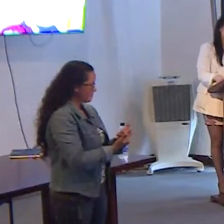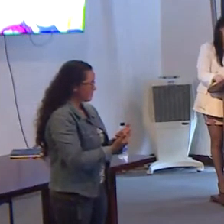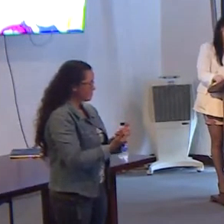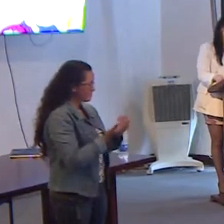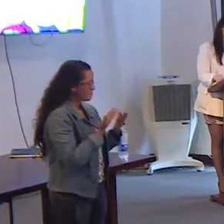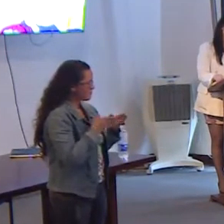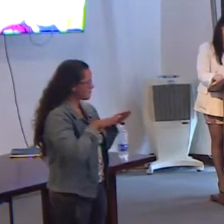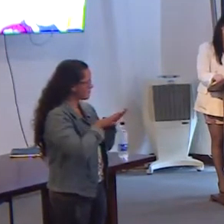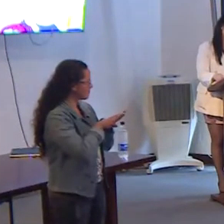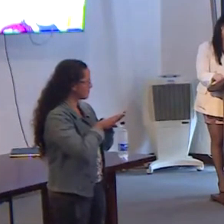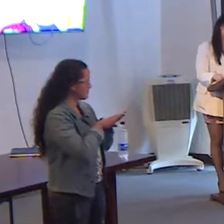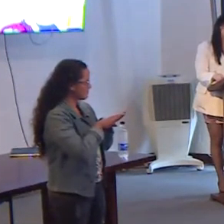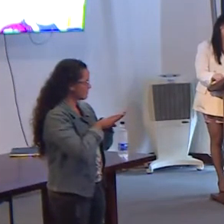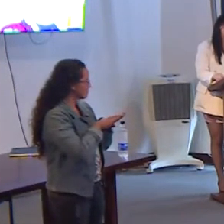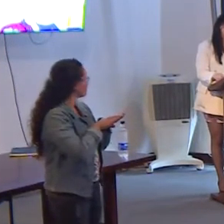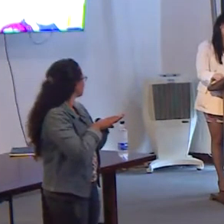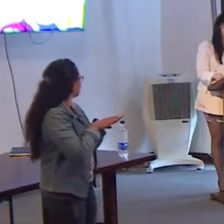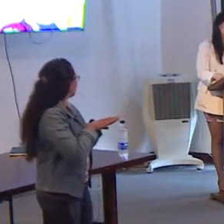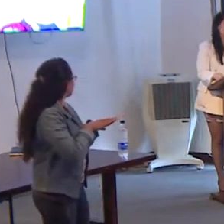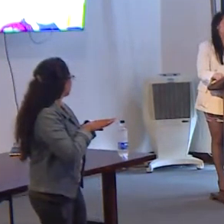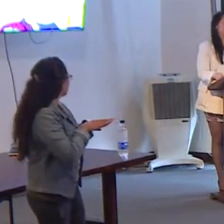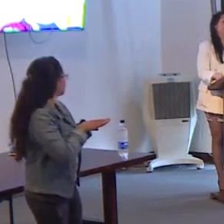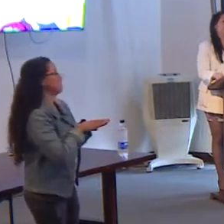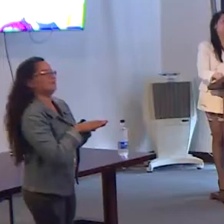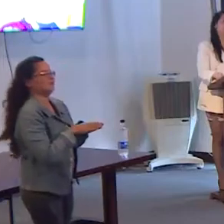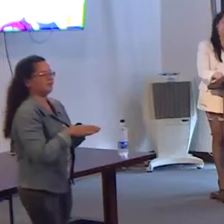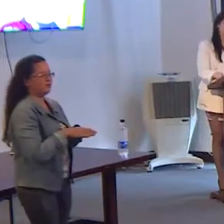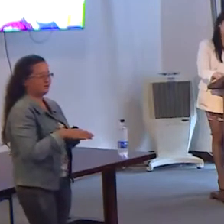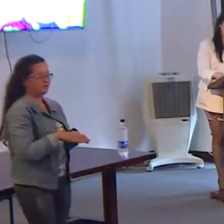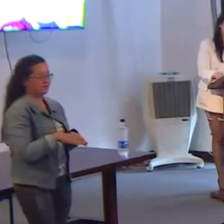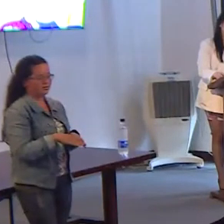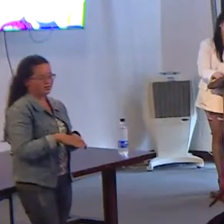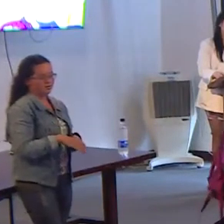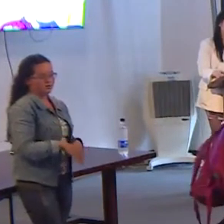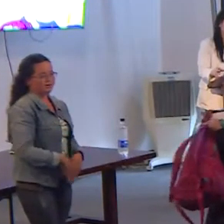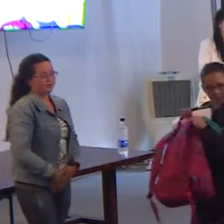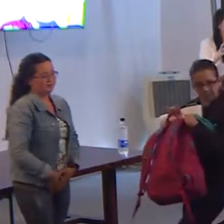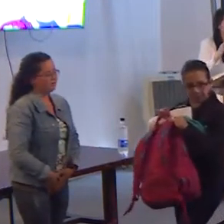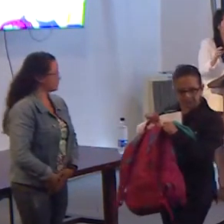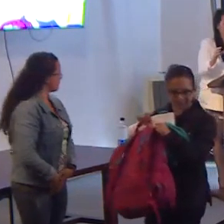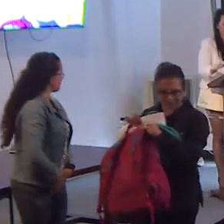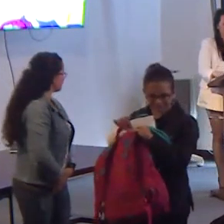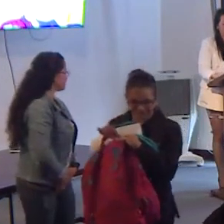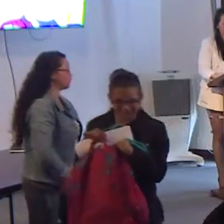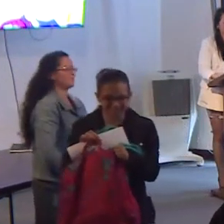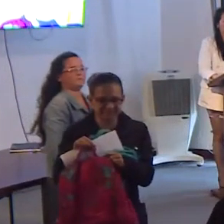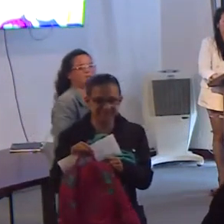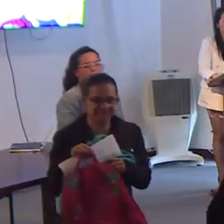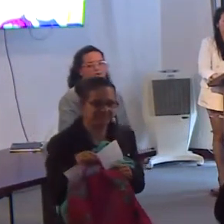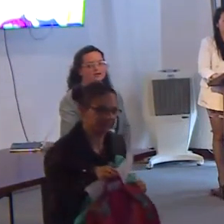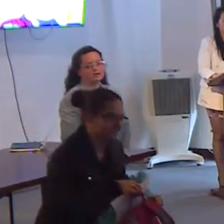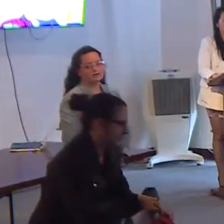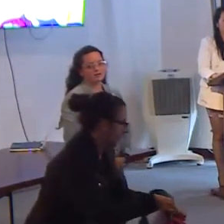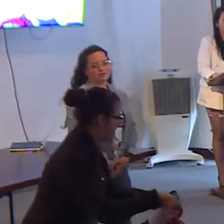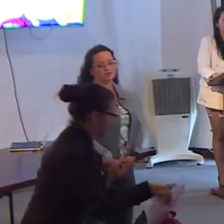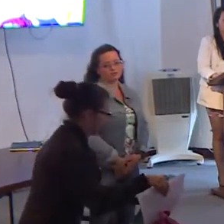cerrar este espacio. Creo que también es un ciclo que debo cerrar